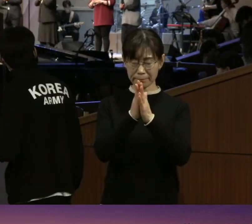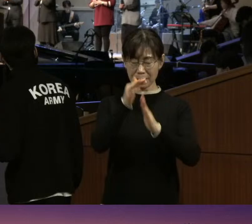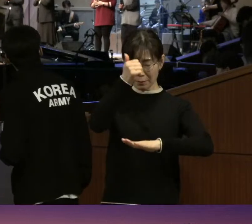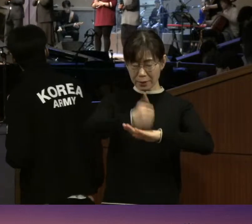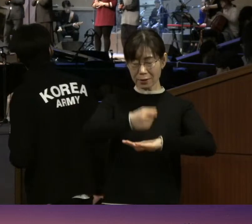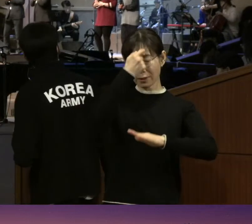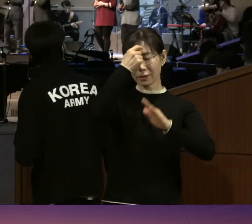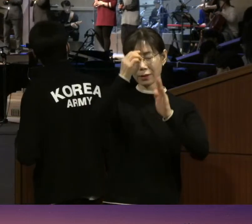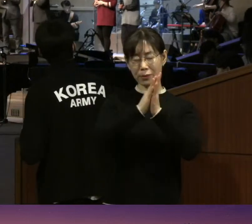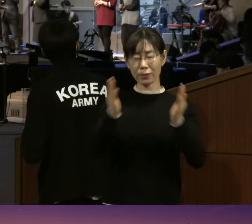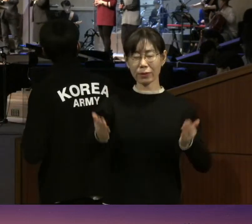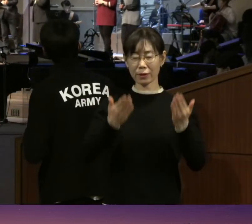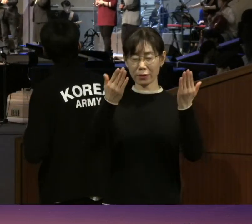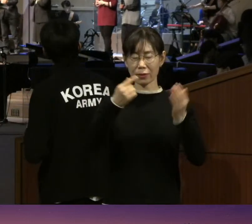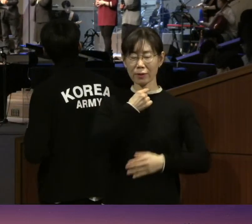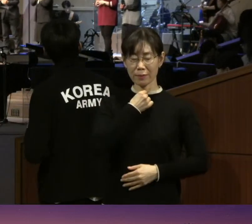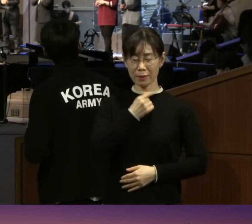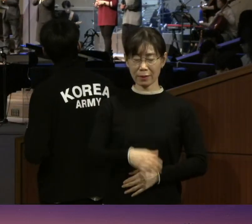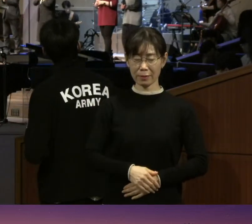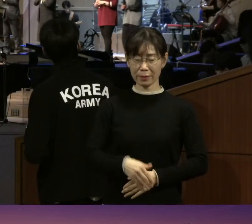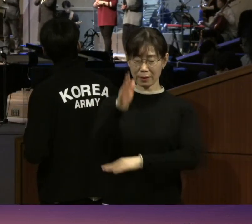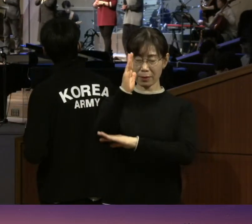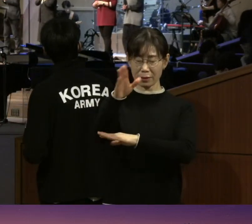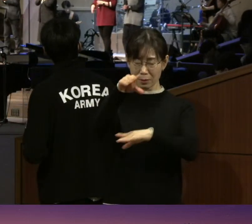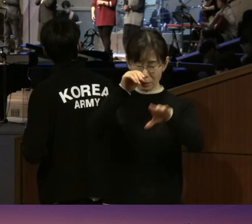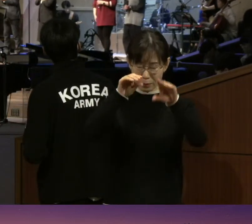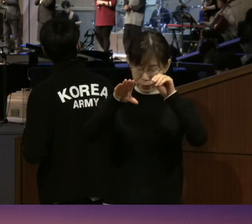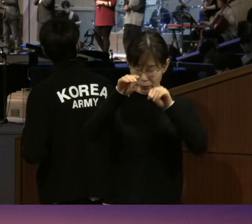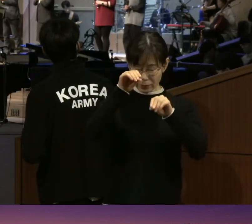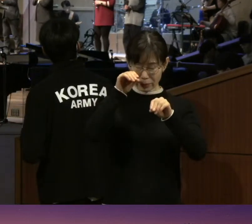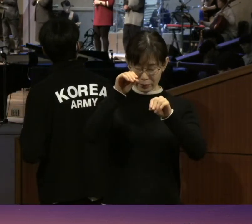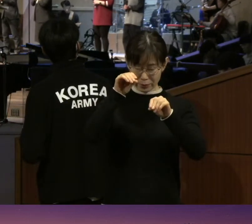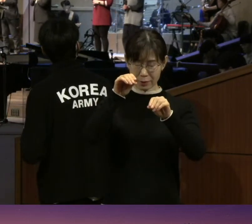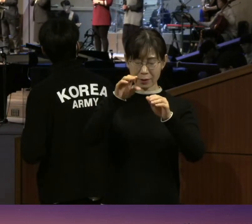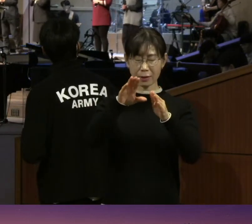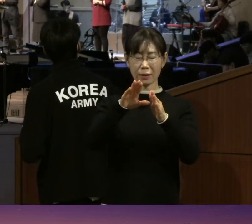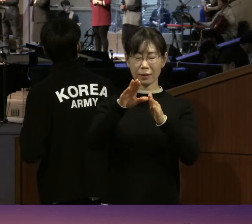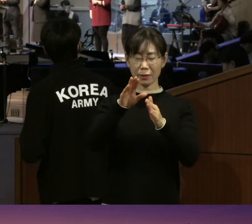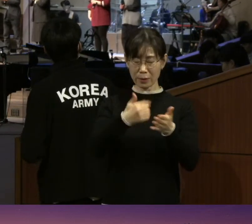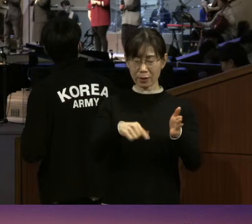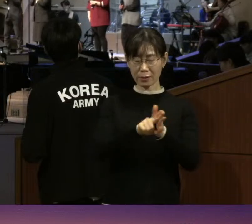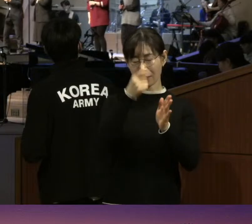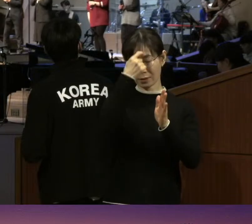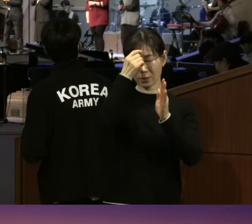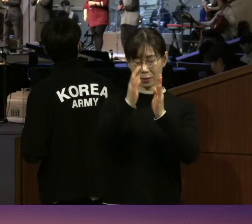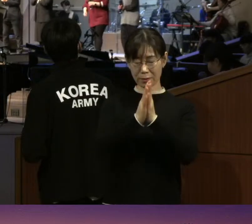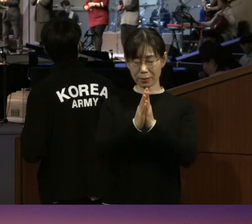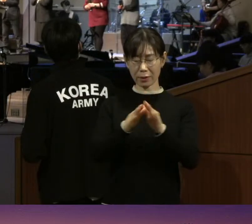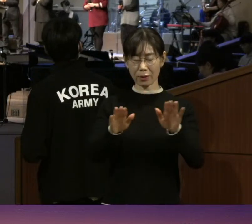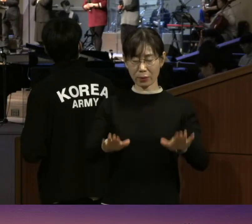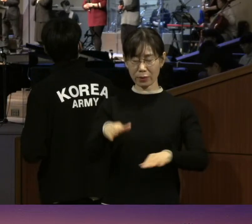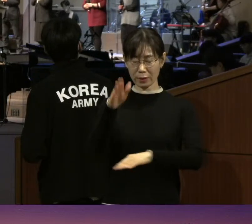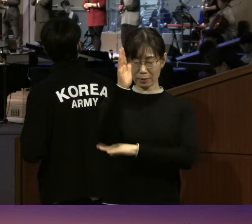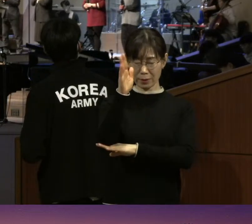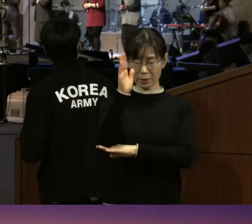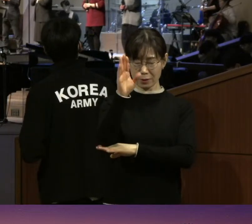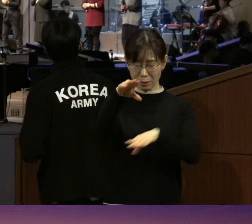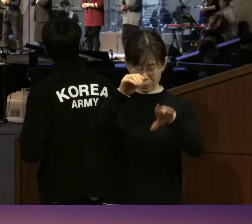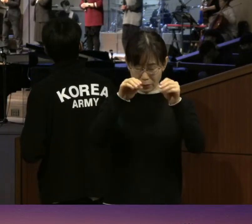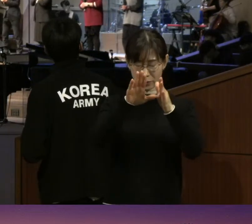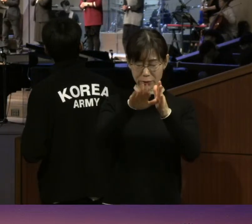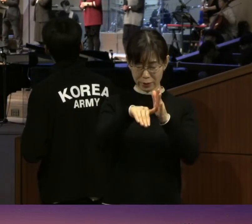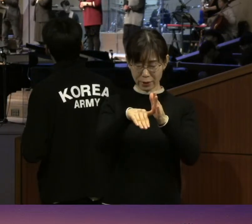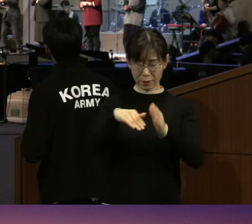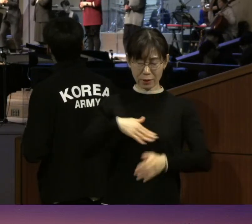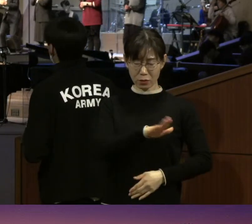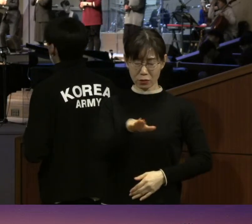마음으로 기도하길 원합니다. 이제 말씀을 듣고 또한 기도하며 나아갈 것입니다. 주님, 오늘 이 말씀을 듣는 순간 우리의